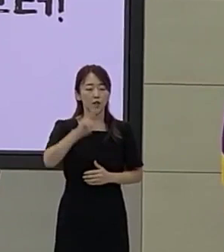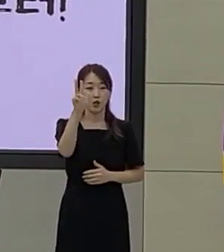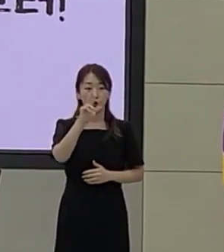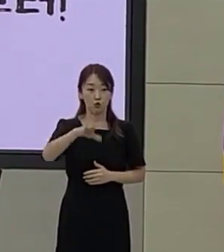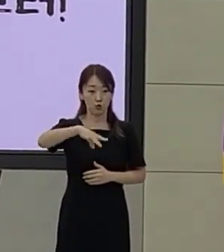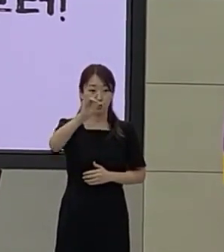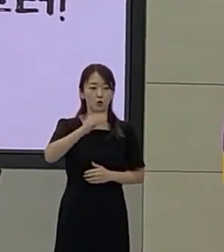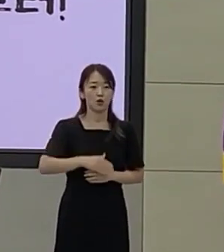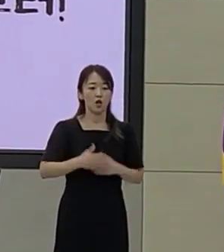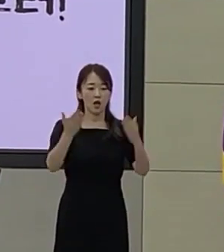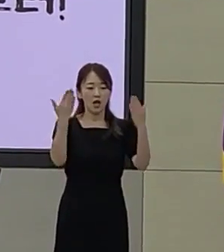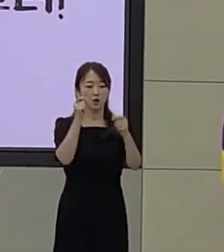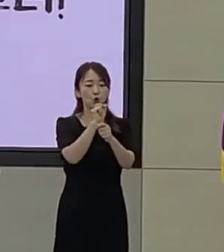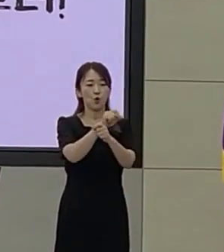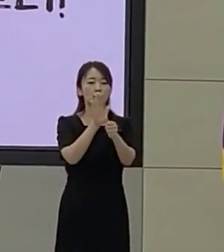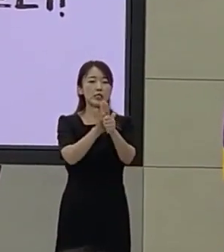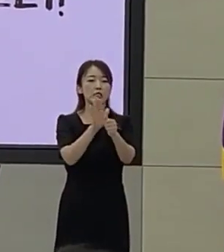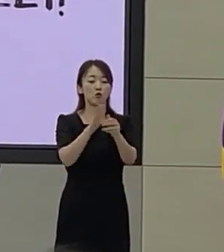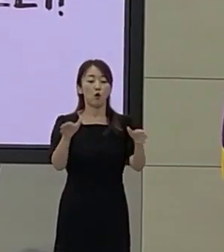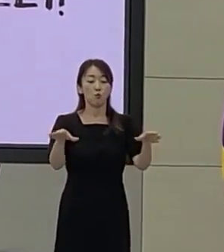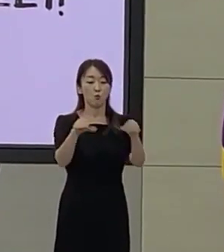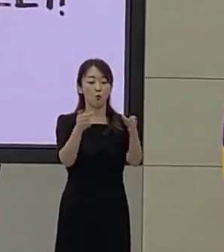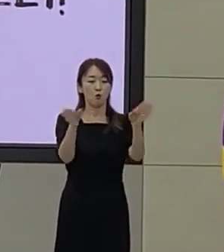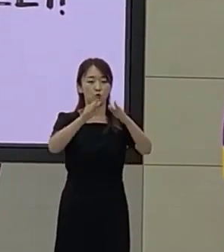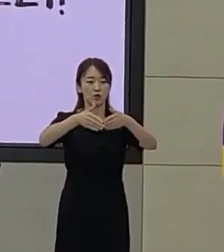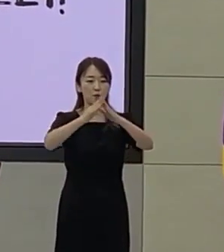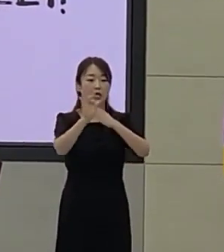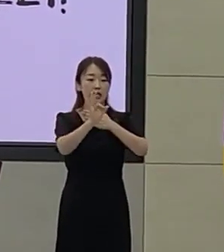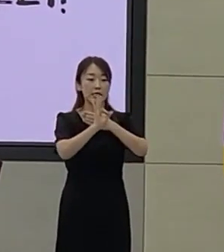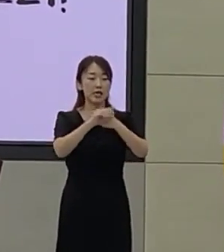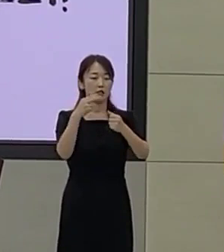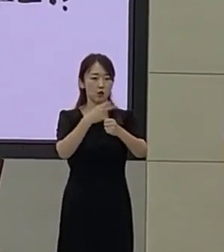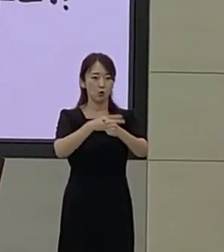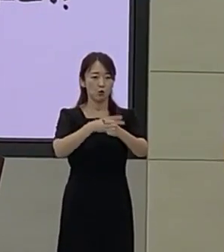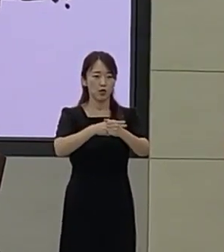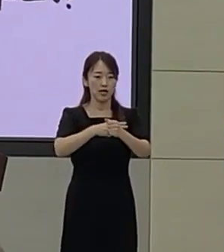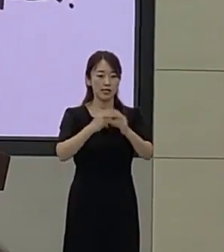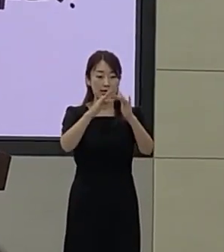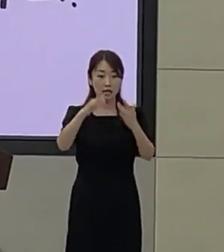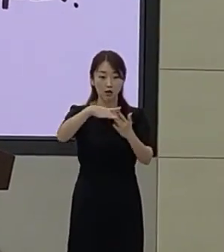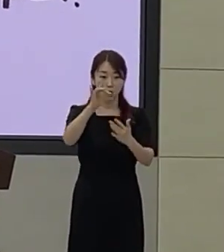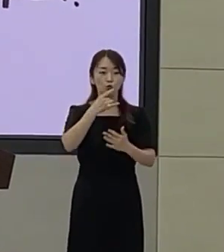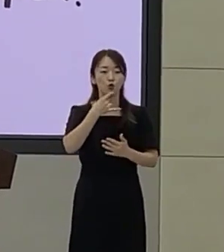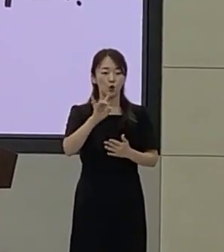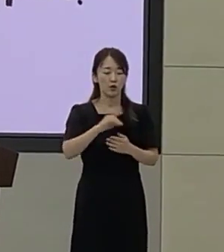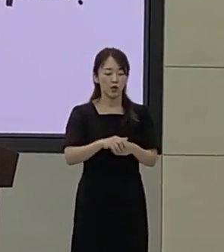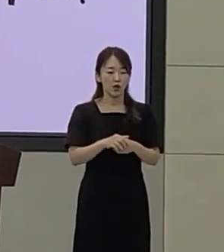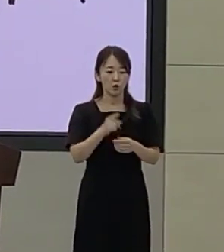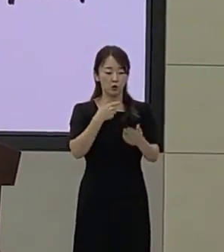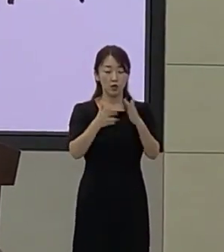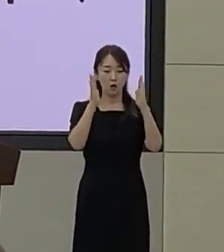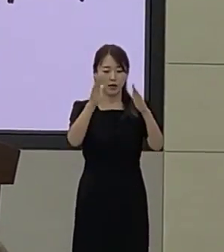전국 최초로 학교 행정지원본부를 설립해 기간제 교사 등 인력 채용 물론 현장